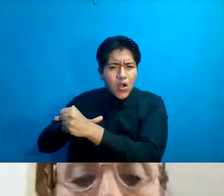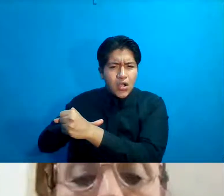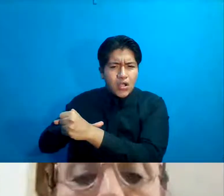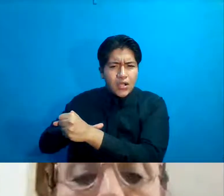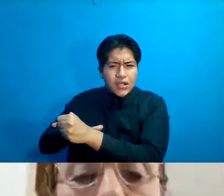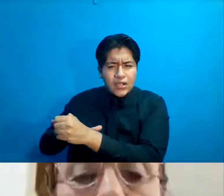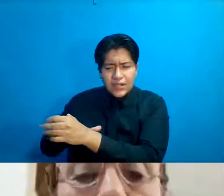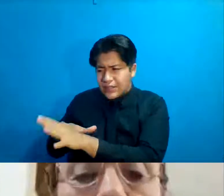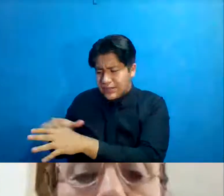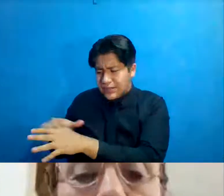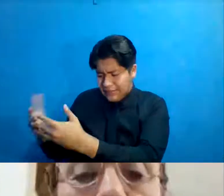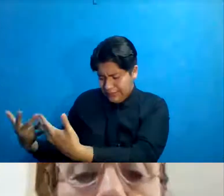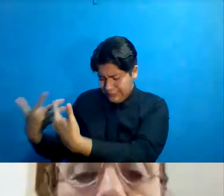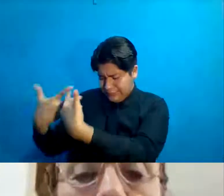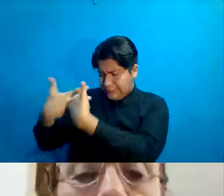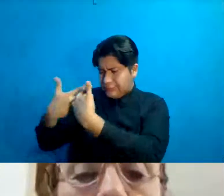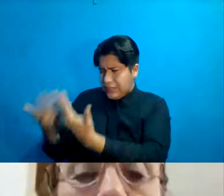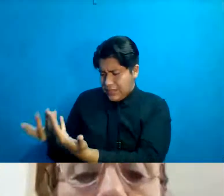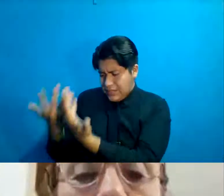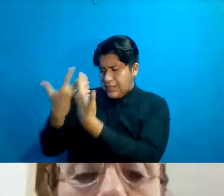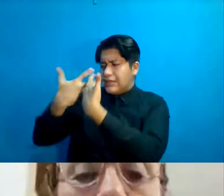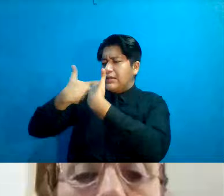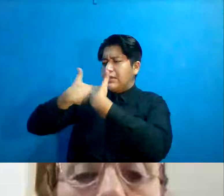apropiarse propiamente